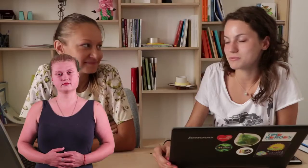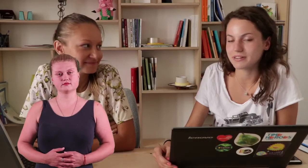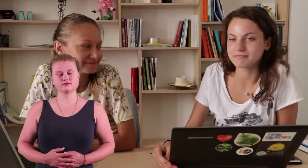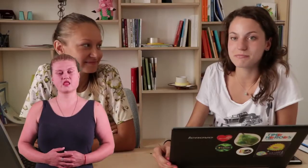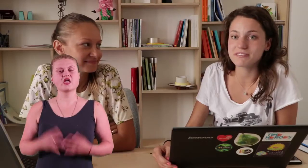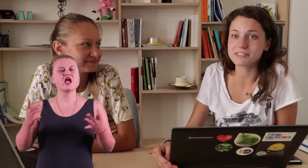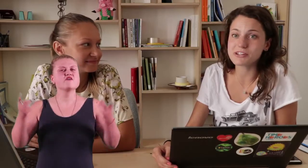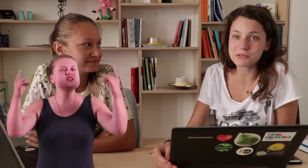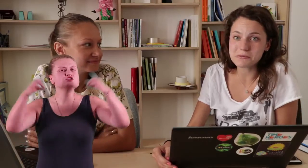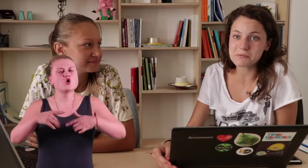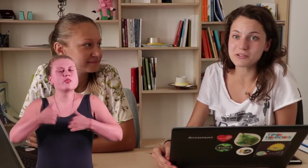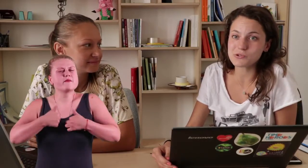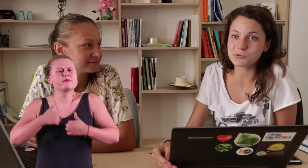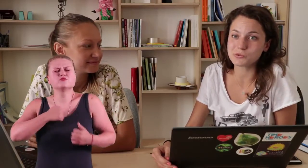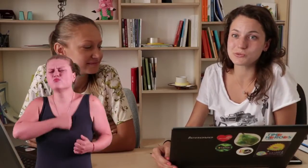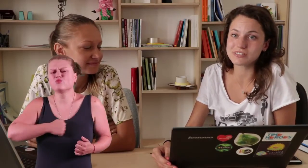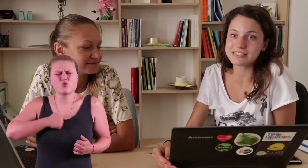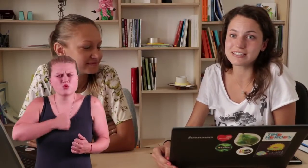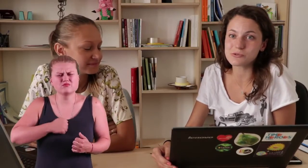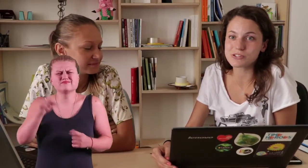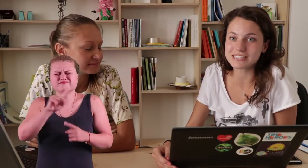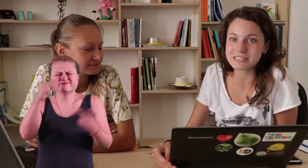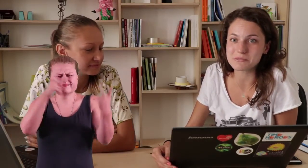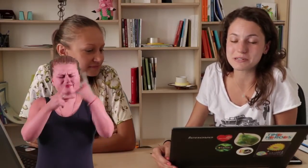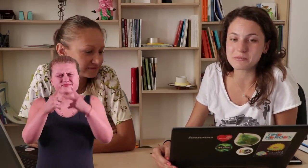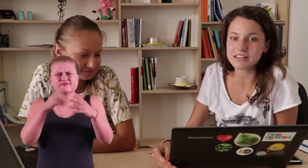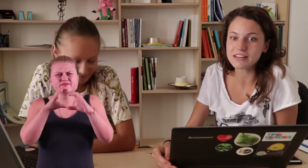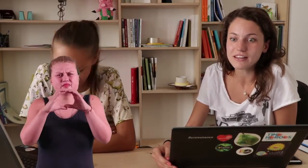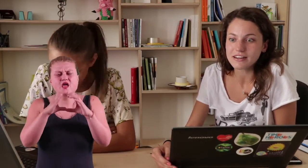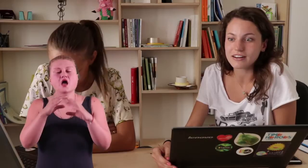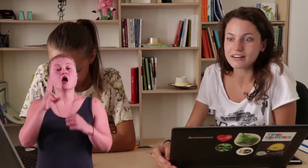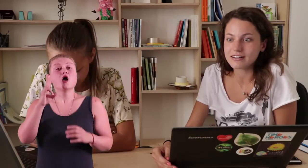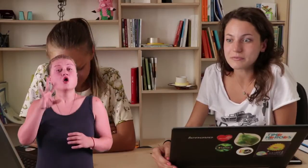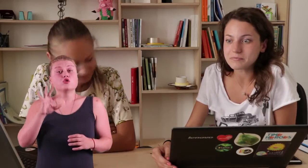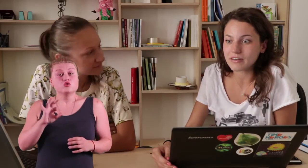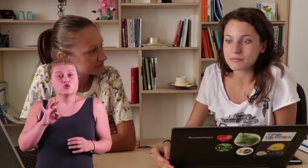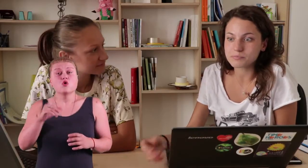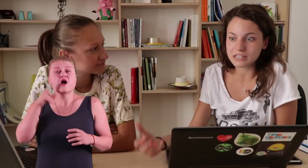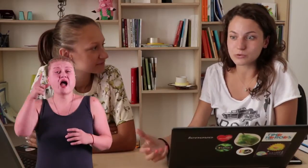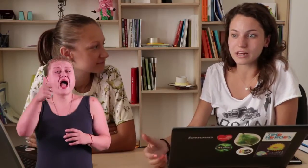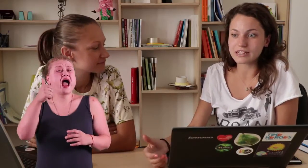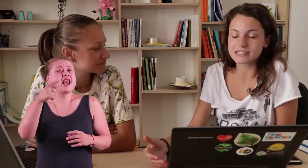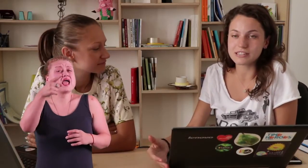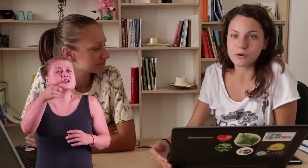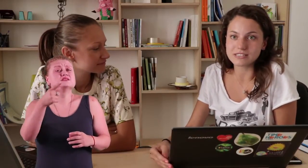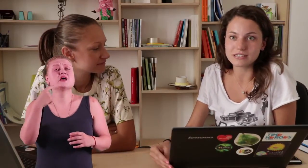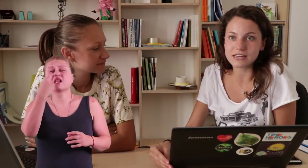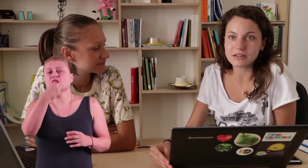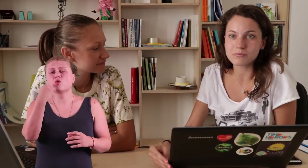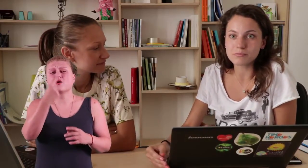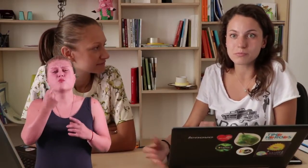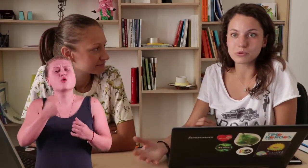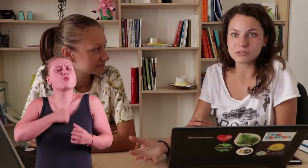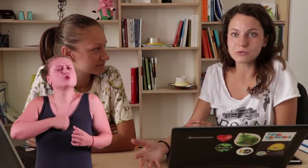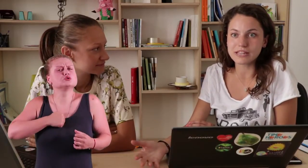началото. Ние в началото на мен беше много трудно. Наистина изобщо не се разбирахме. Тъй като на Алекс артикулацията